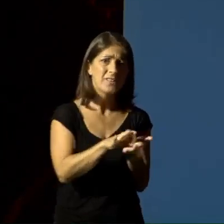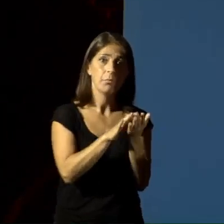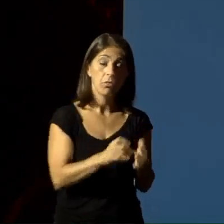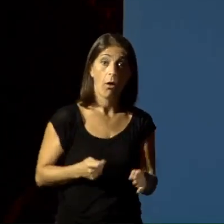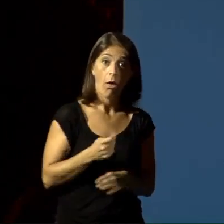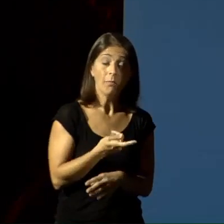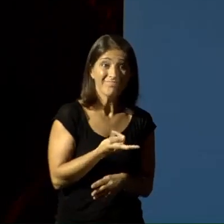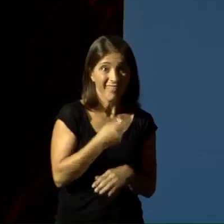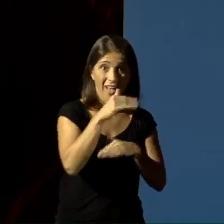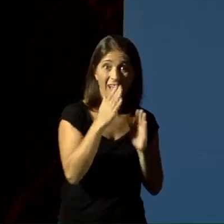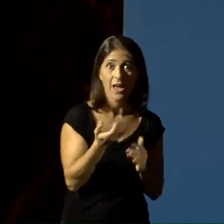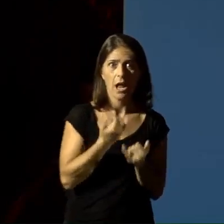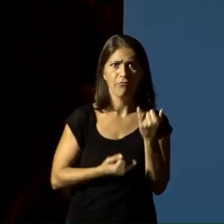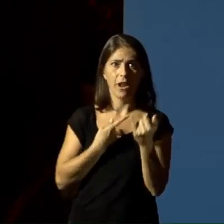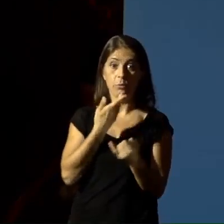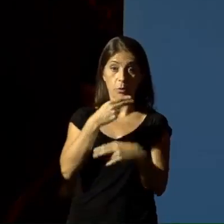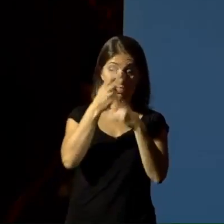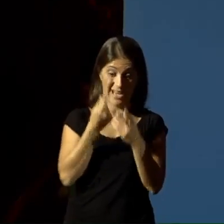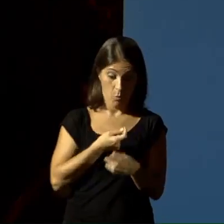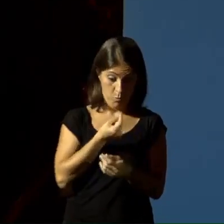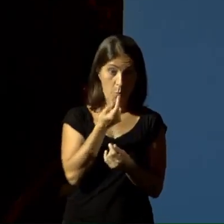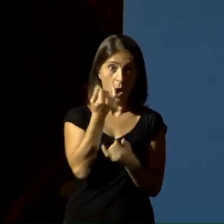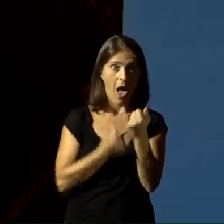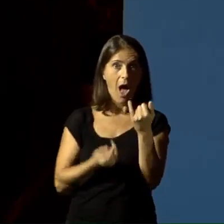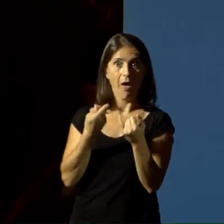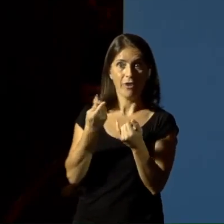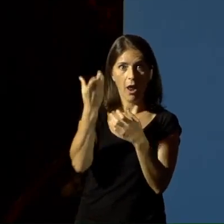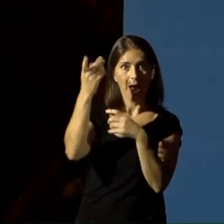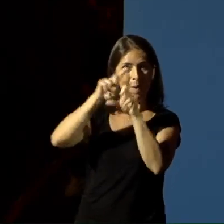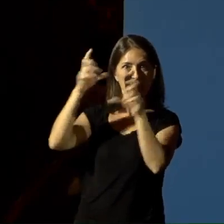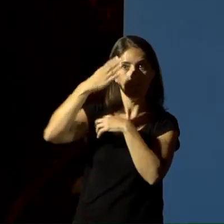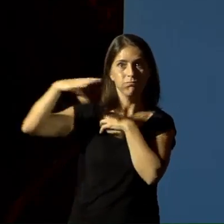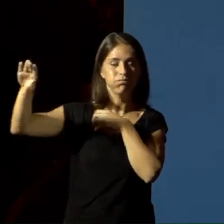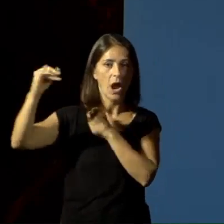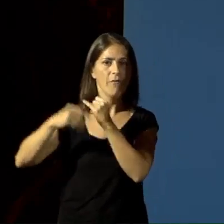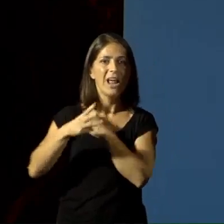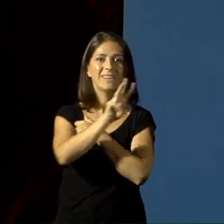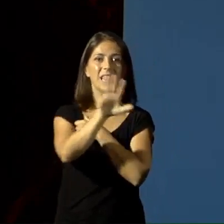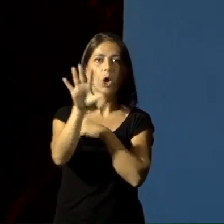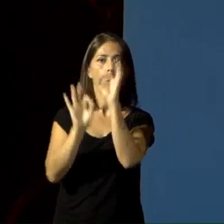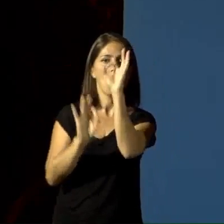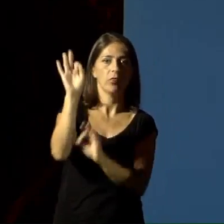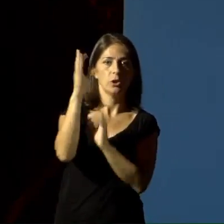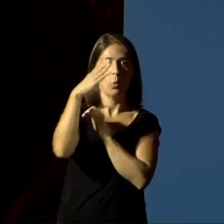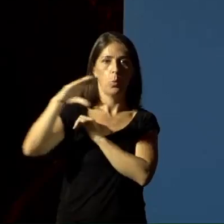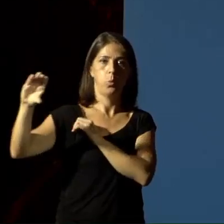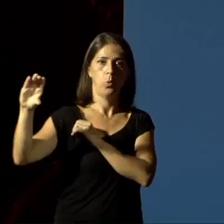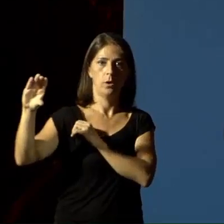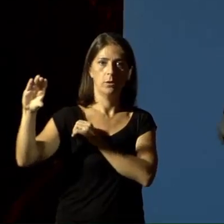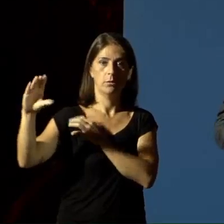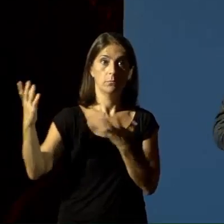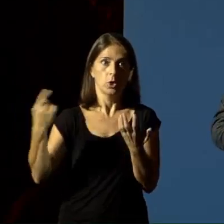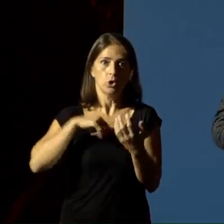cartos das arcas públicas para as empresas que prestan os servicios privatizados, quedándose co 35%.